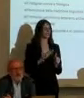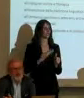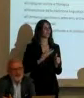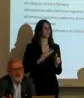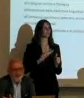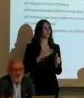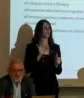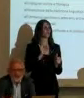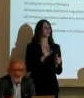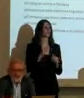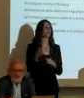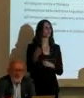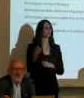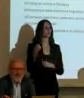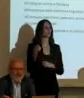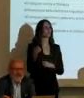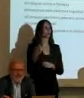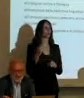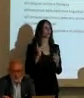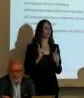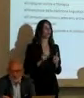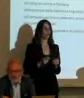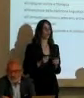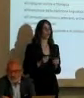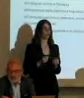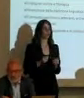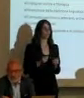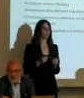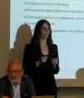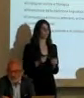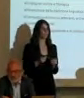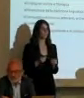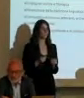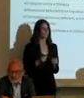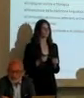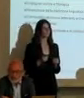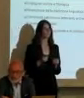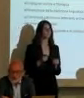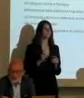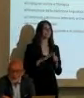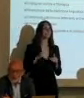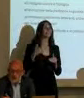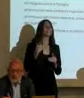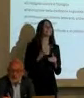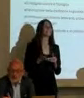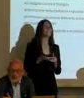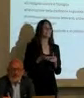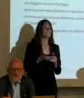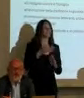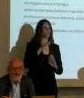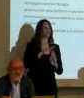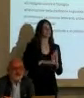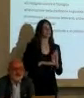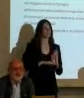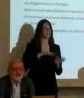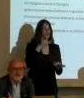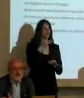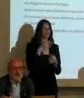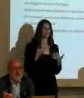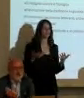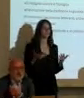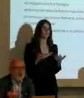studi umanistici in generale, ed è molto presente nel nostro dipartimento. Questo cosa vuol dire? Che noi